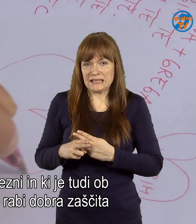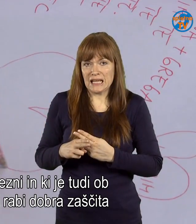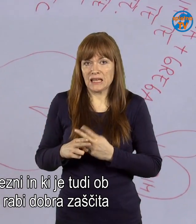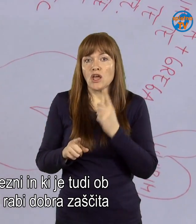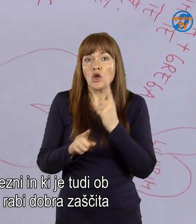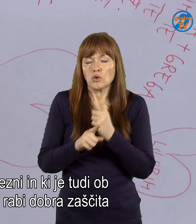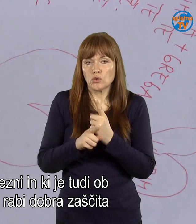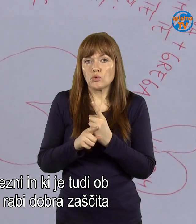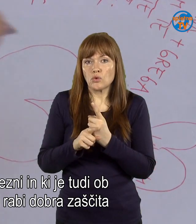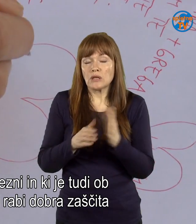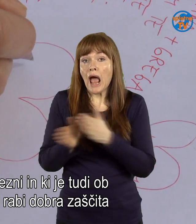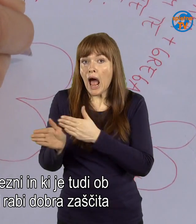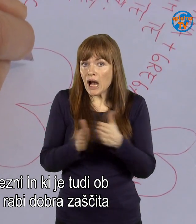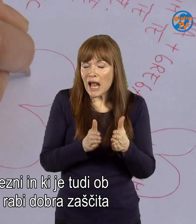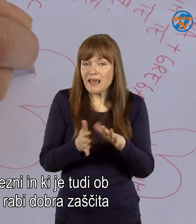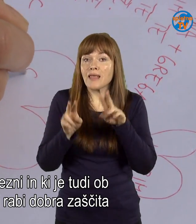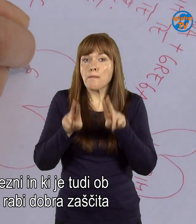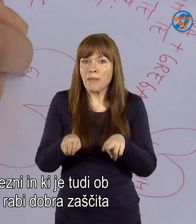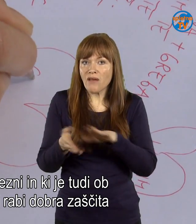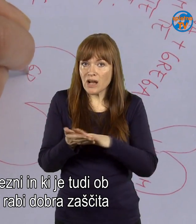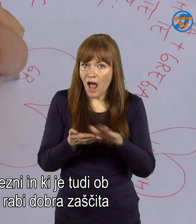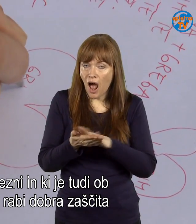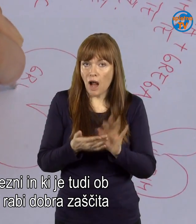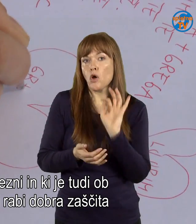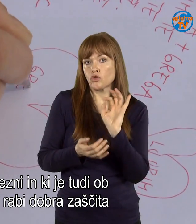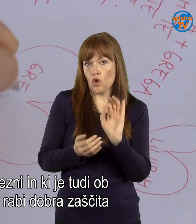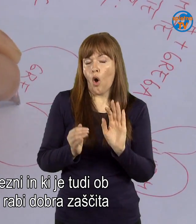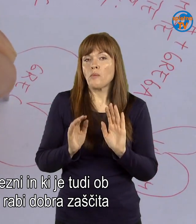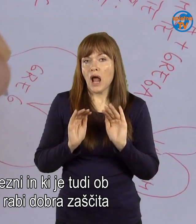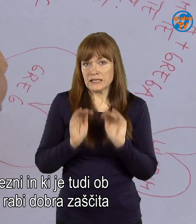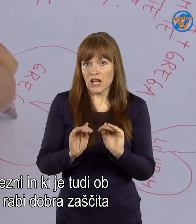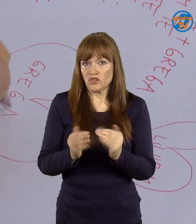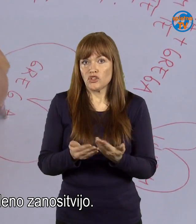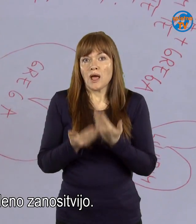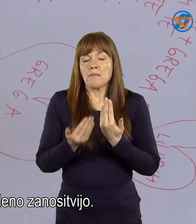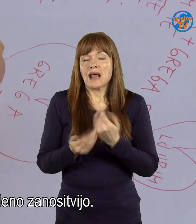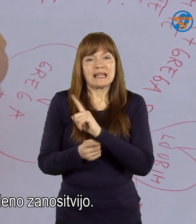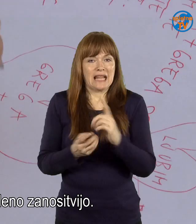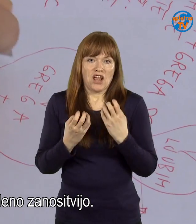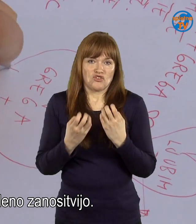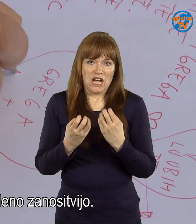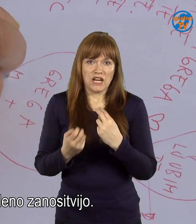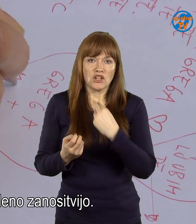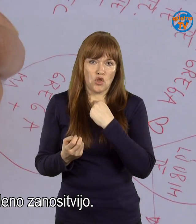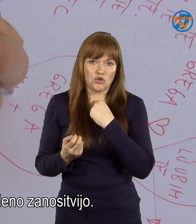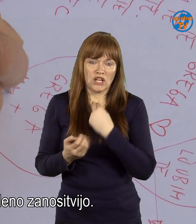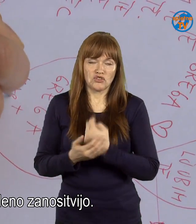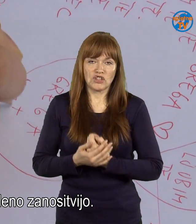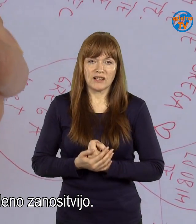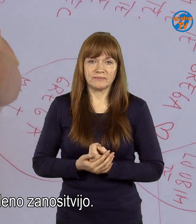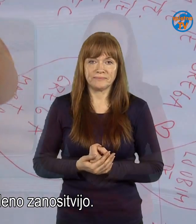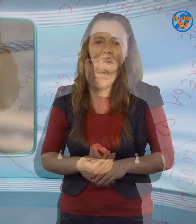prenosljivih bolezni in ki je tudi ob redni in pravilni rabi dobra zaščita pred neželeno zanositvijo.